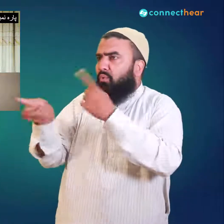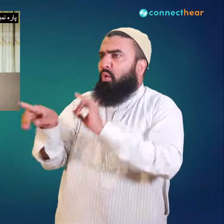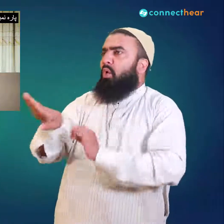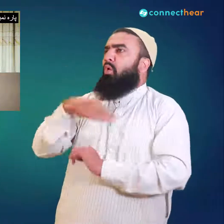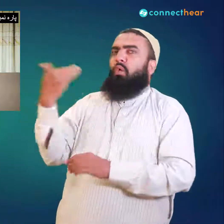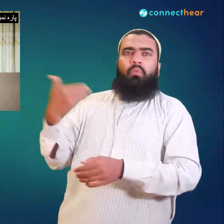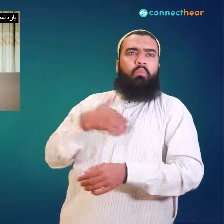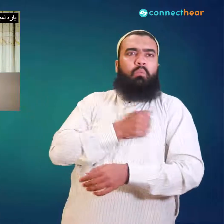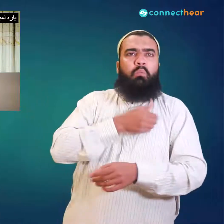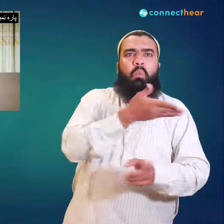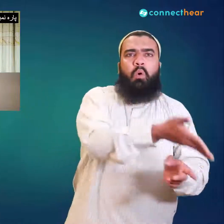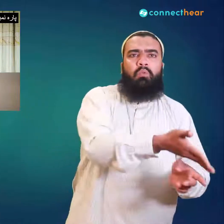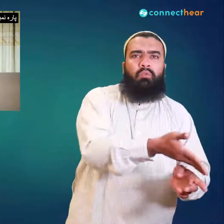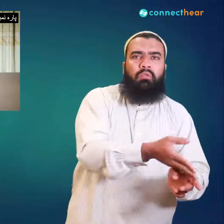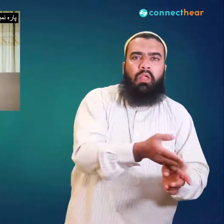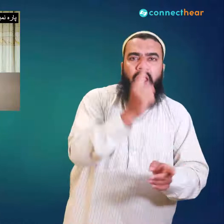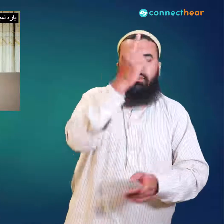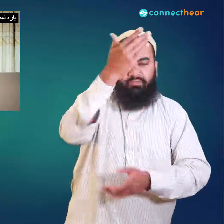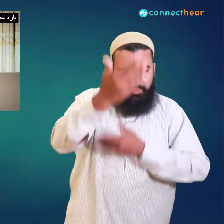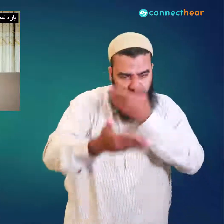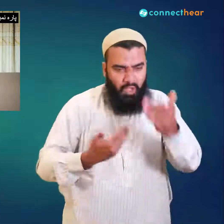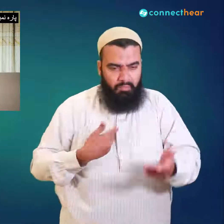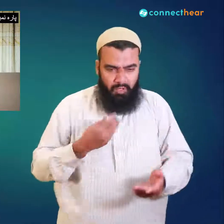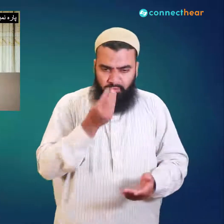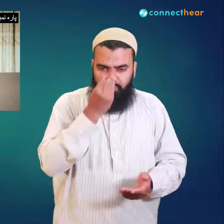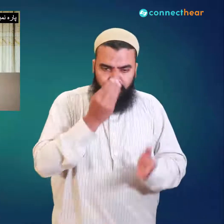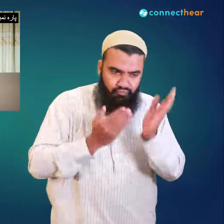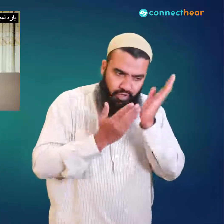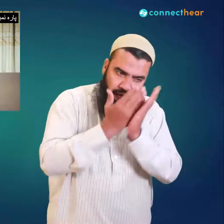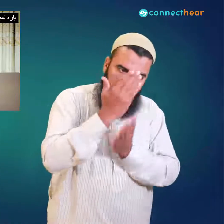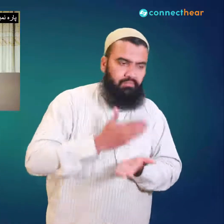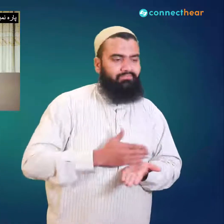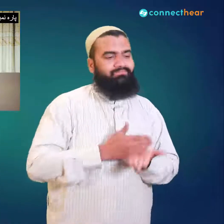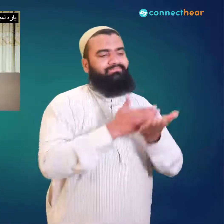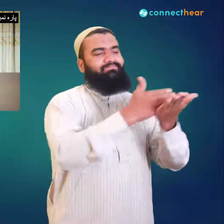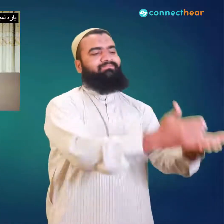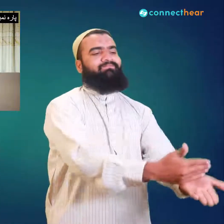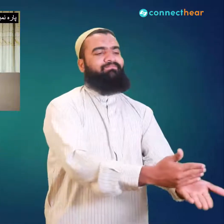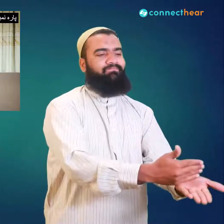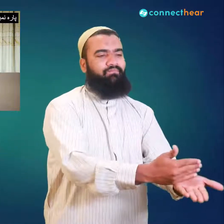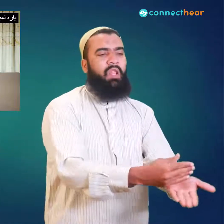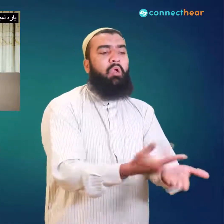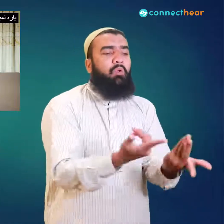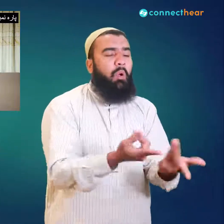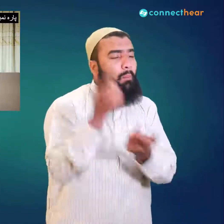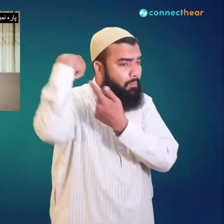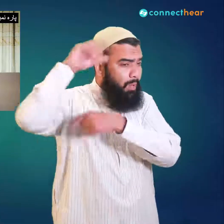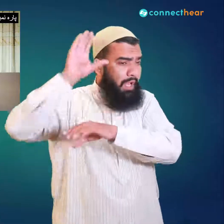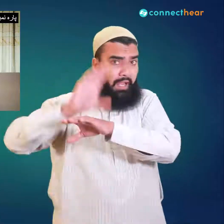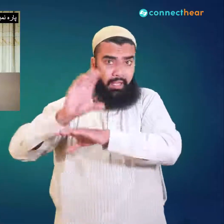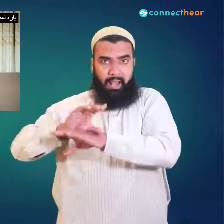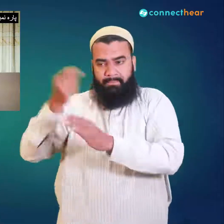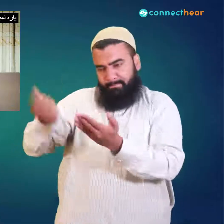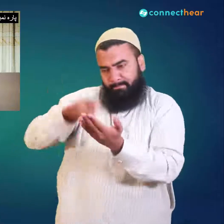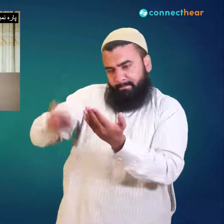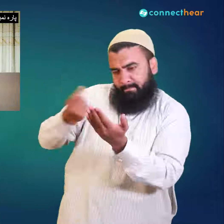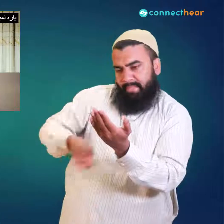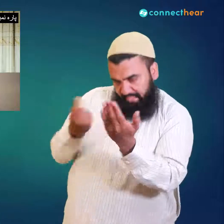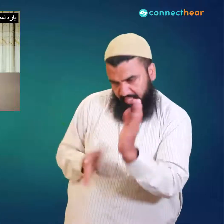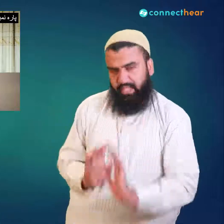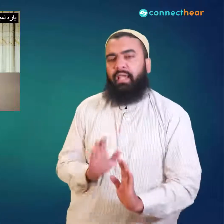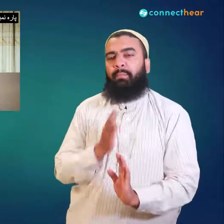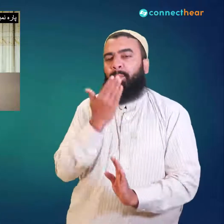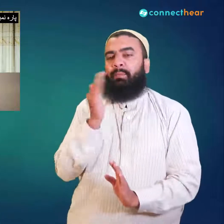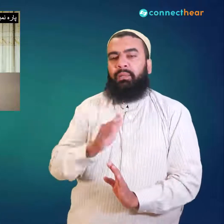ہے۔ اور جہاد کے حکم کے بارے میں فرمایا کہ یہ پچھلی کتابوں میں بھی، پچھلی شریعتوں میں بھی یہ جہاد موجود